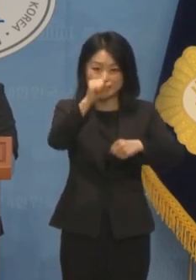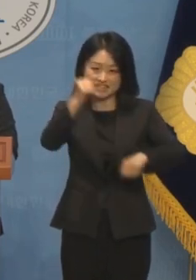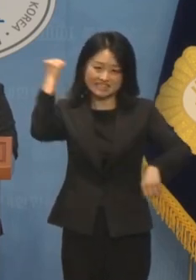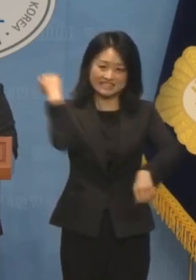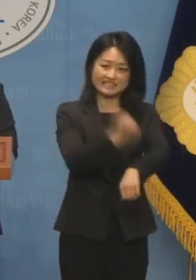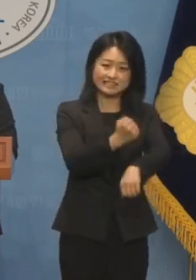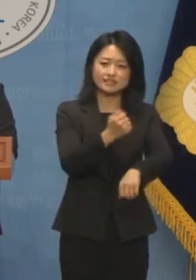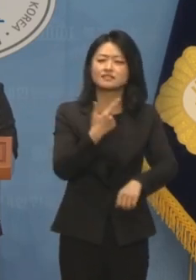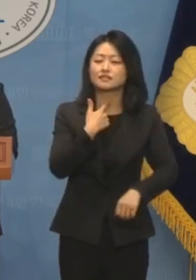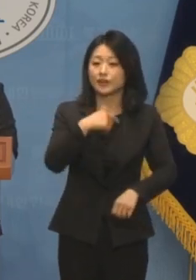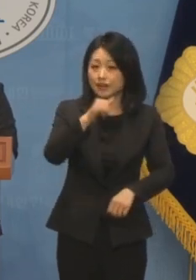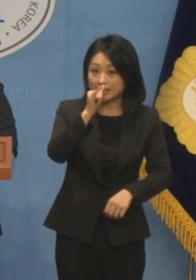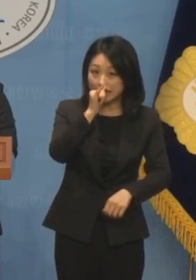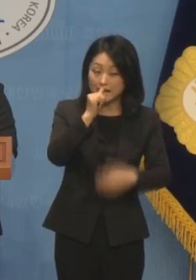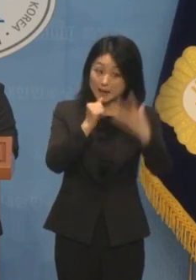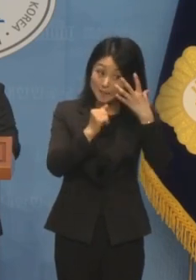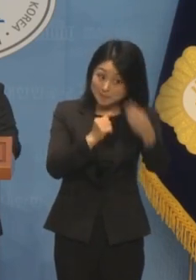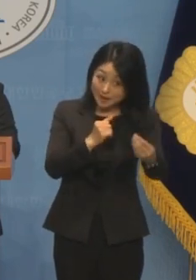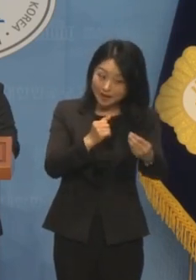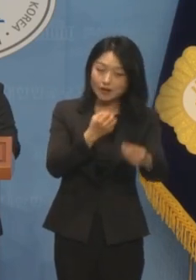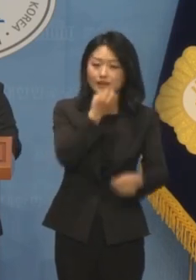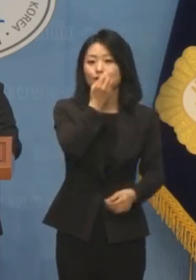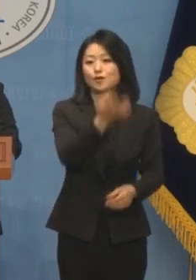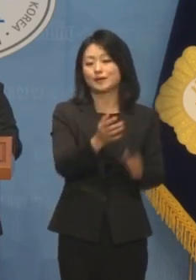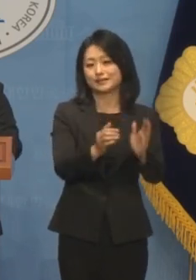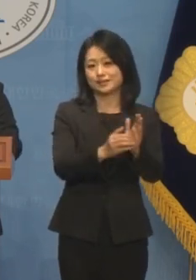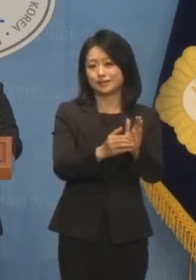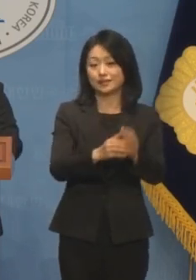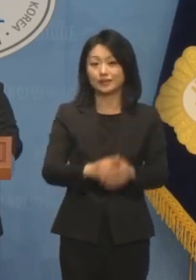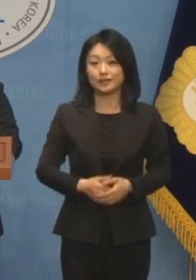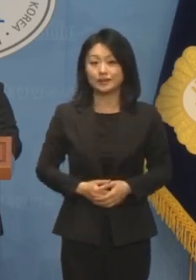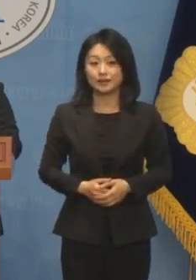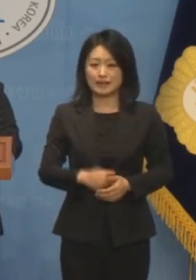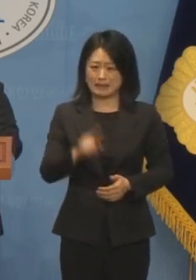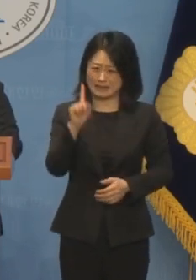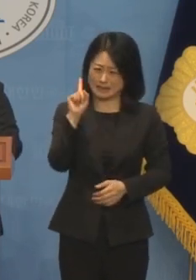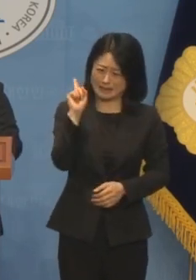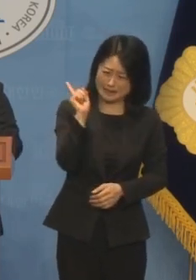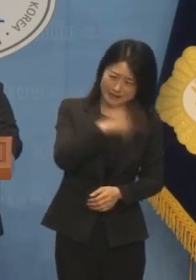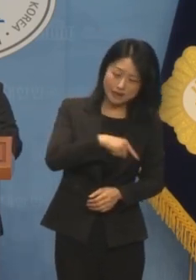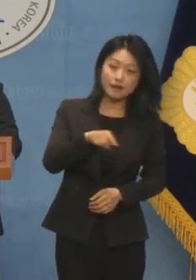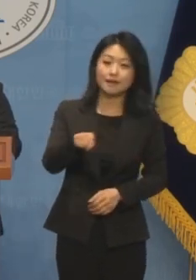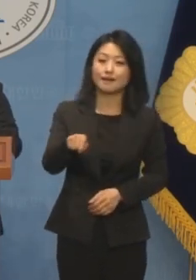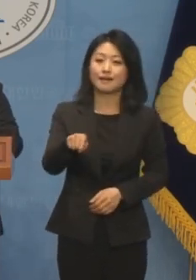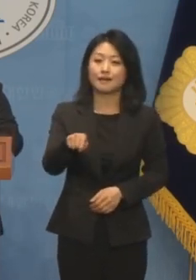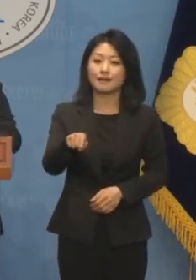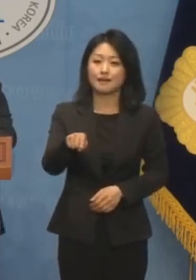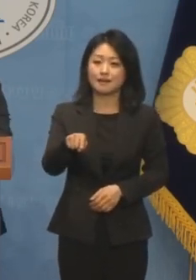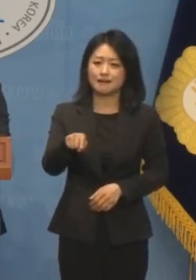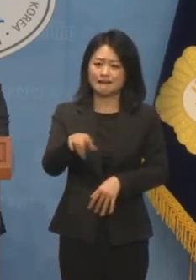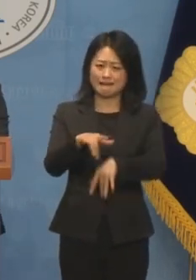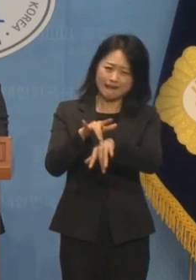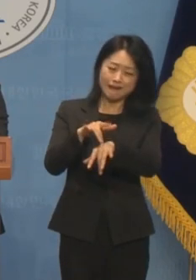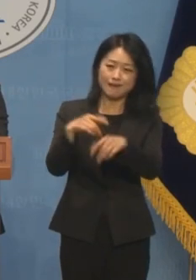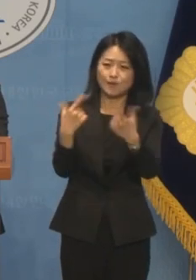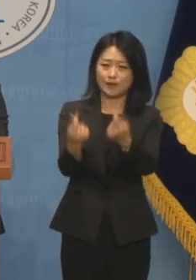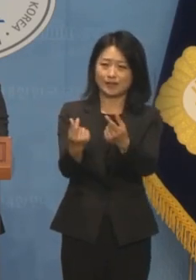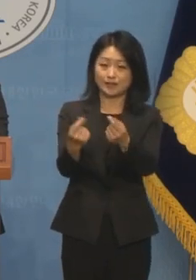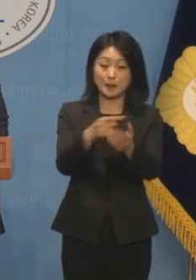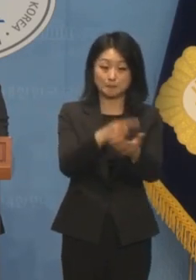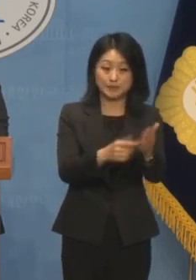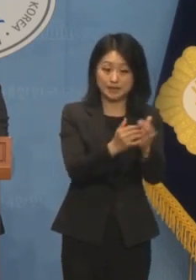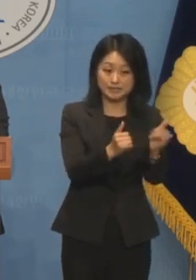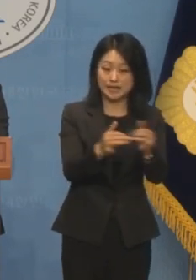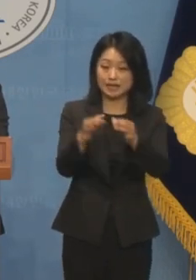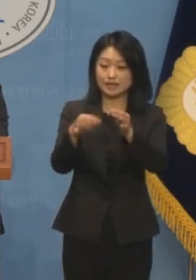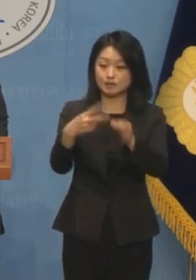했다는 목격담도 공개된 바 있습니다. 그야말로 악마도 울고 갈 이야기입니다. 피해자들은